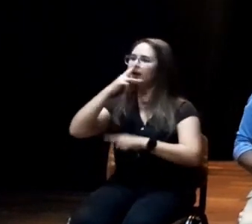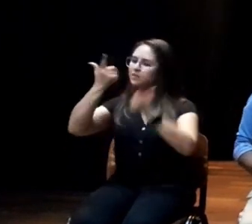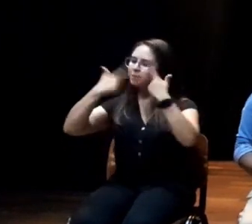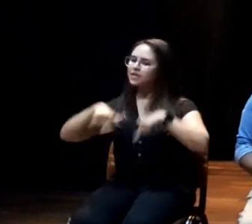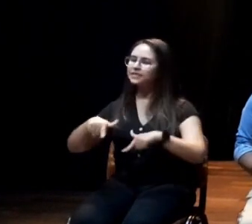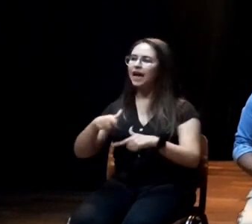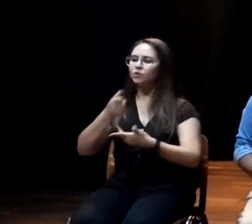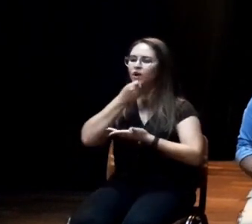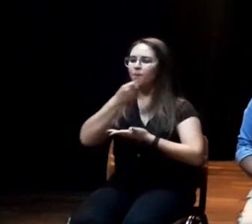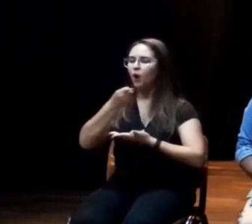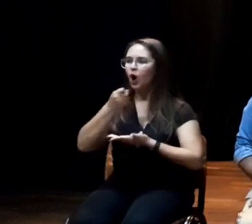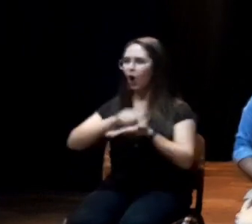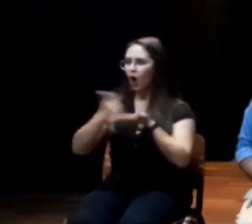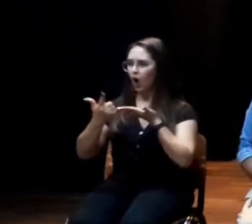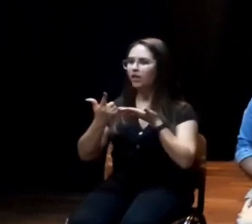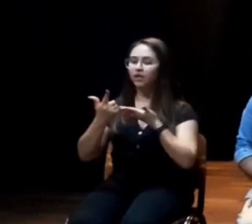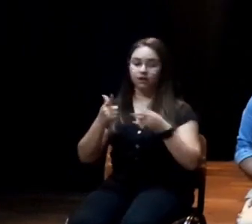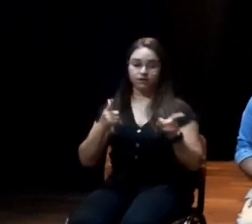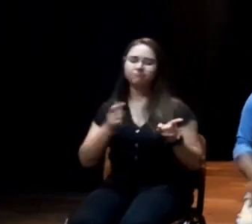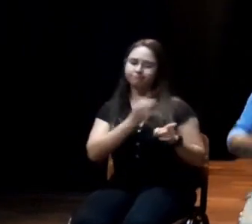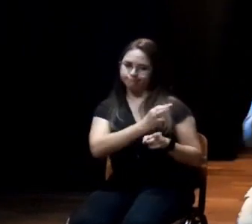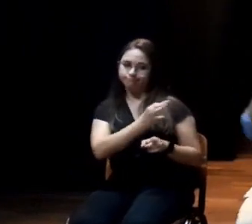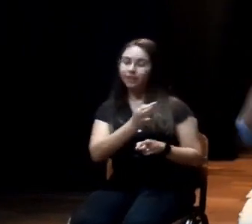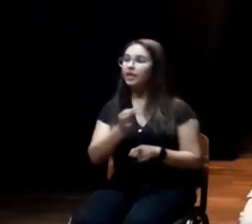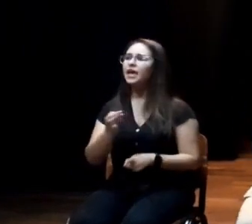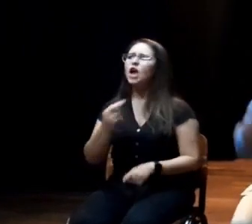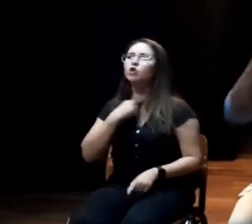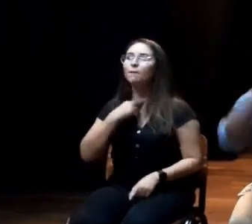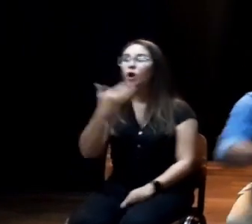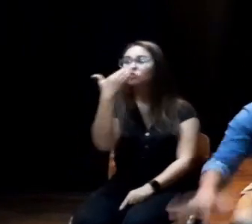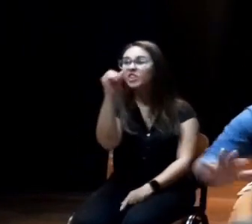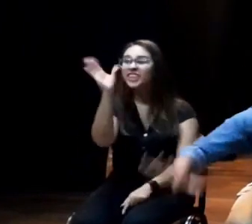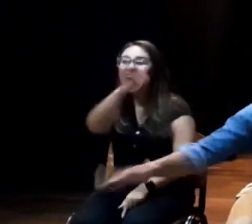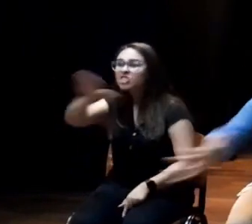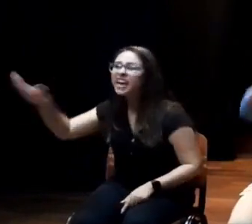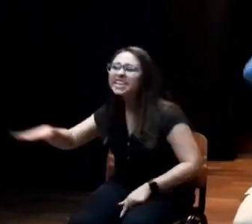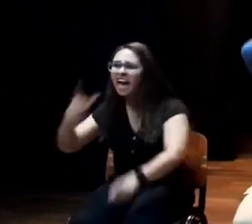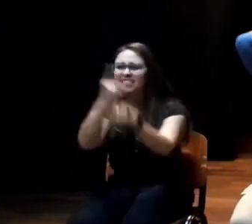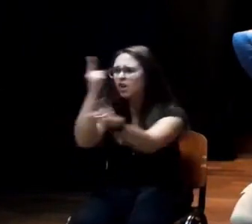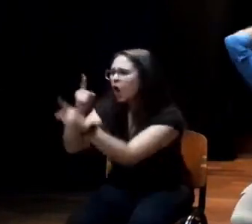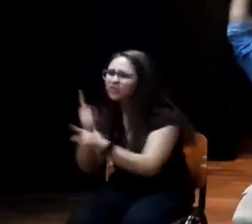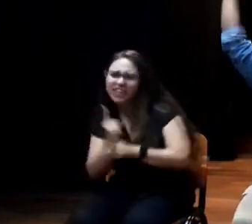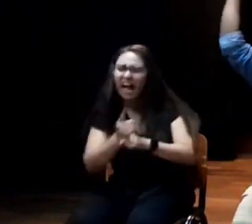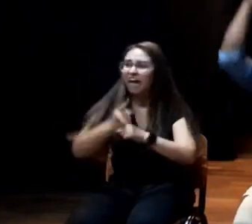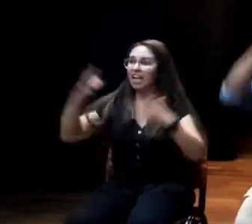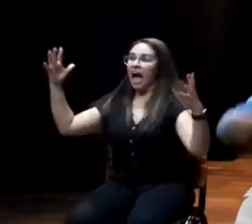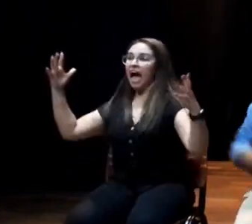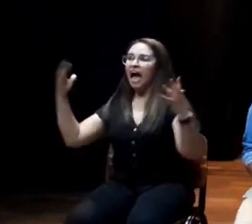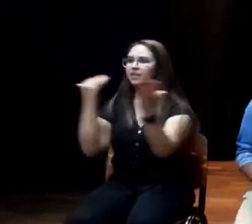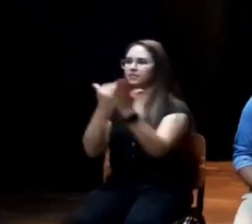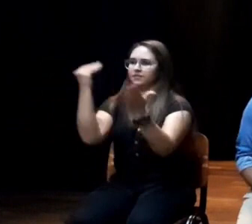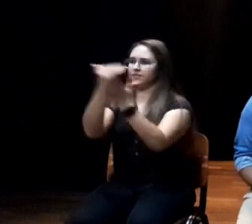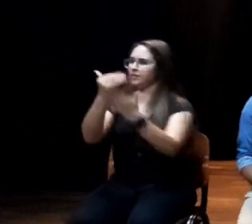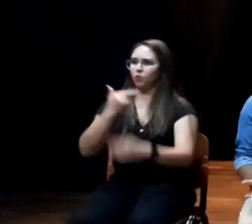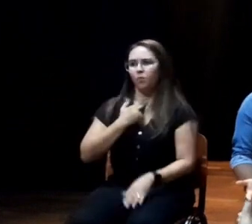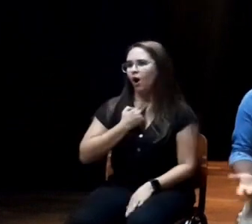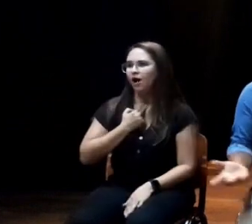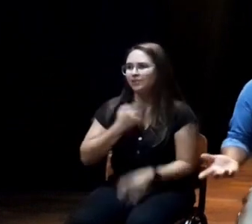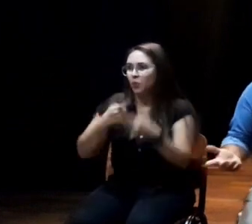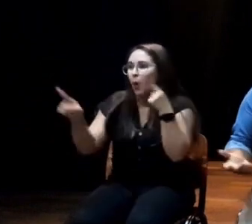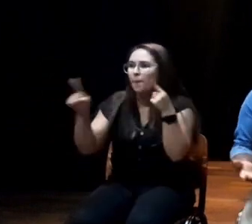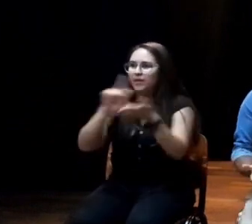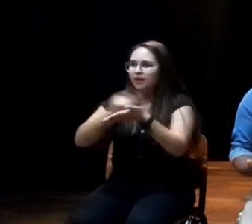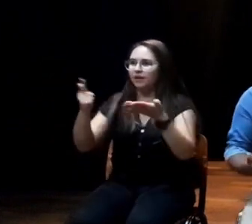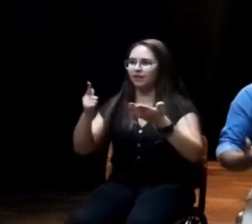próprio repórter, do próprio... Né? Isso aí, eu não posso falar. E foram 10 crianças encontradas! Não dá.